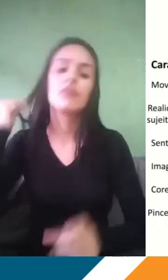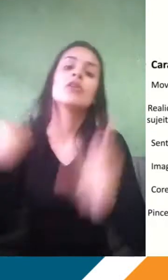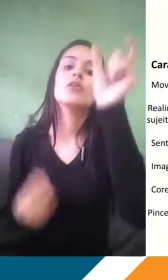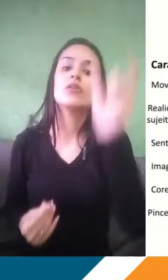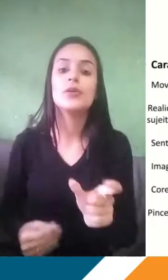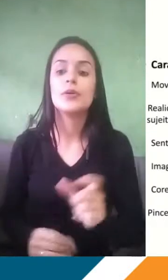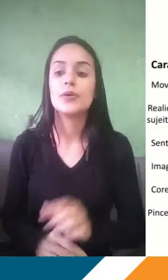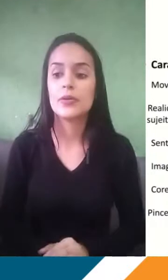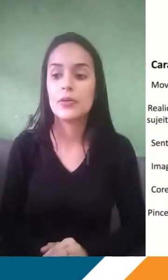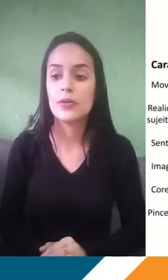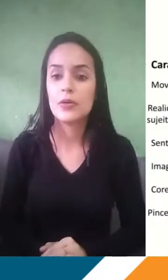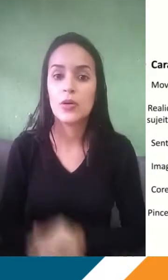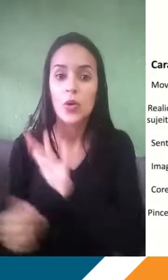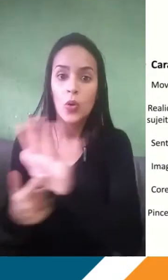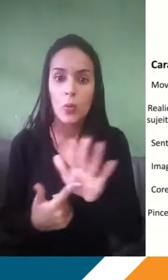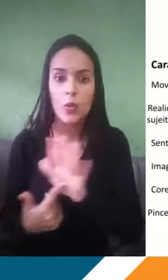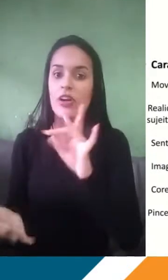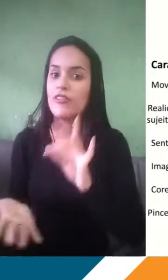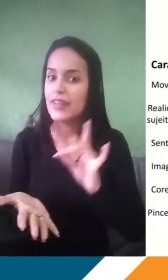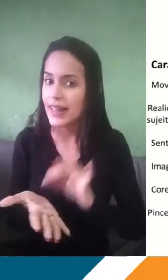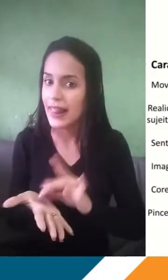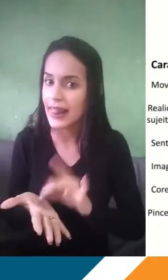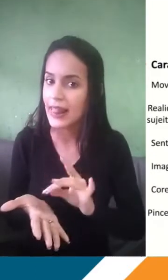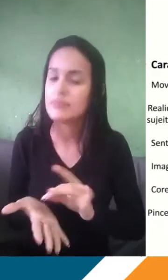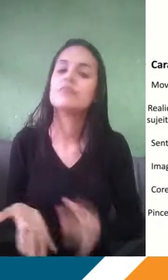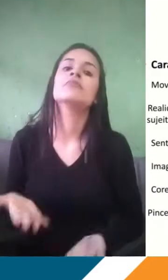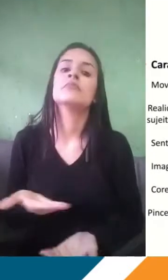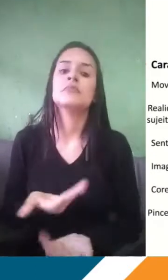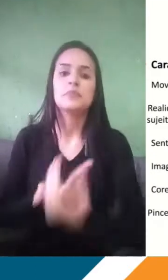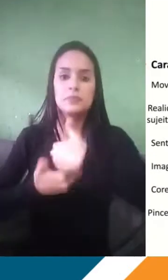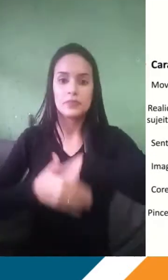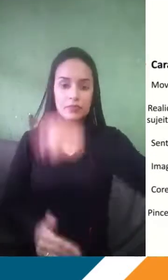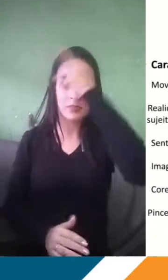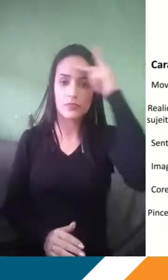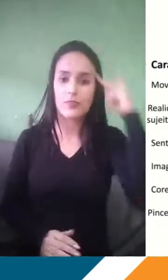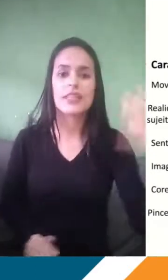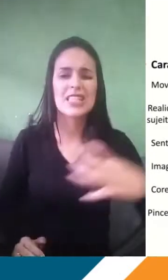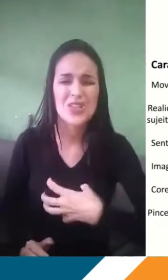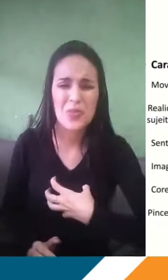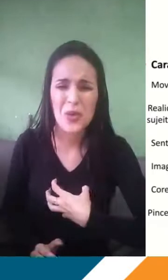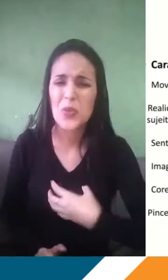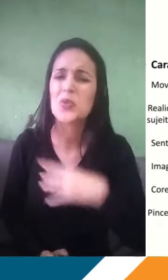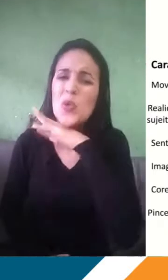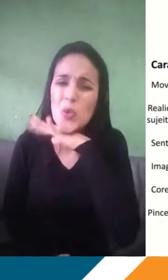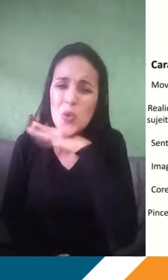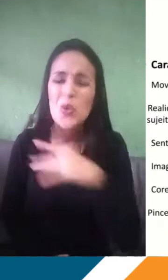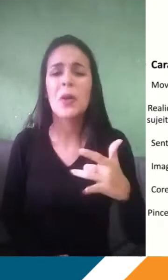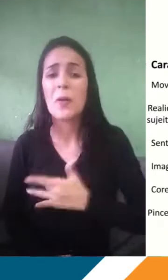como projeção da interioridade do sujeito, sentimentos sombrios como medo, dor,